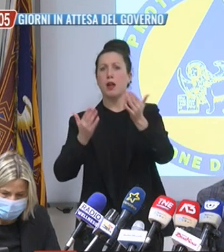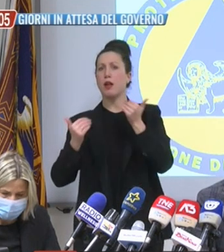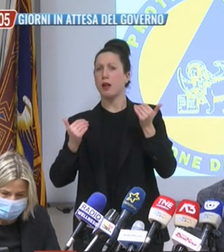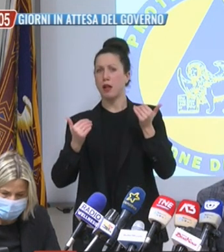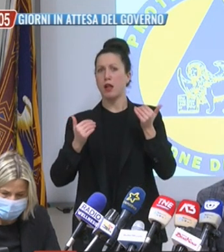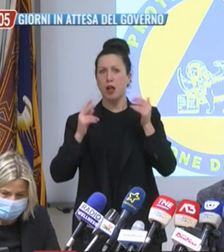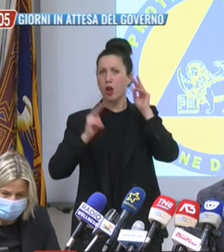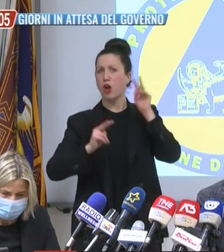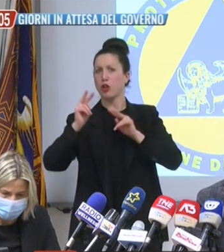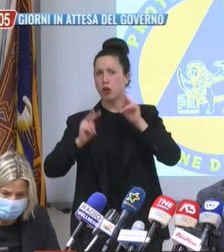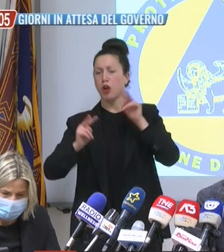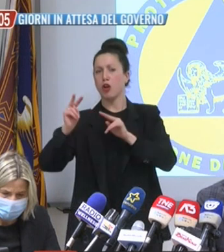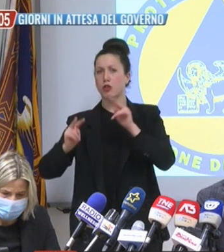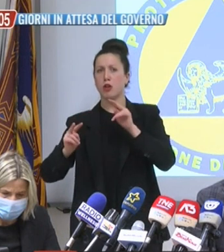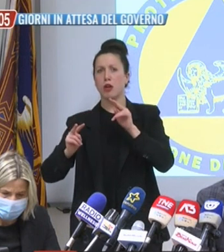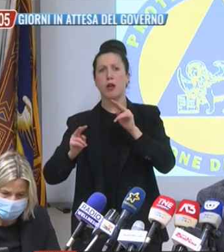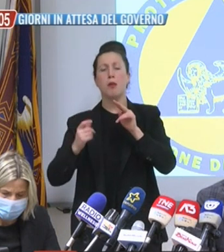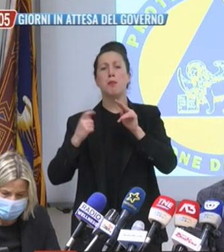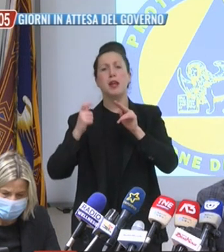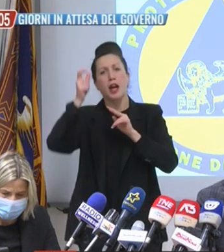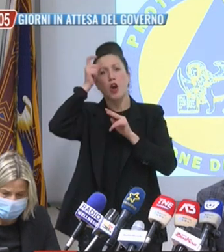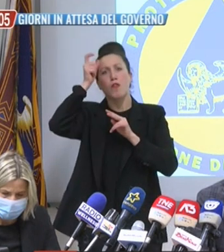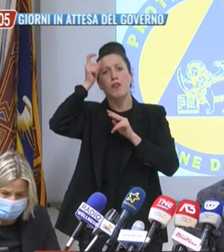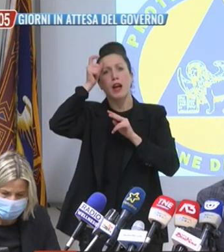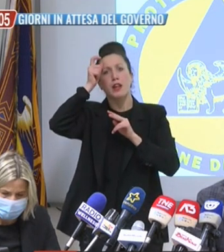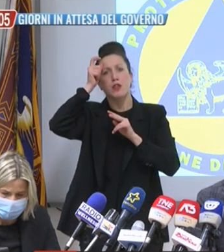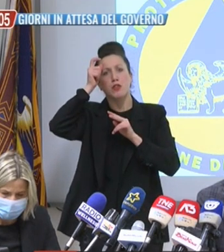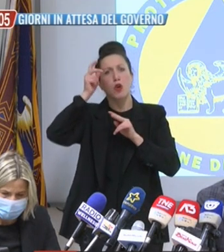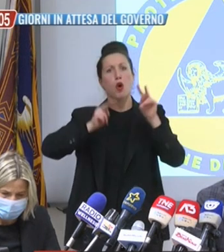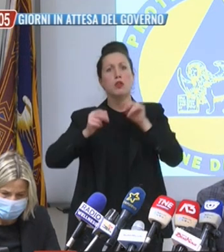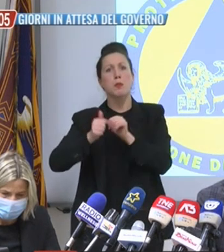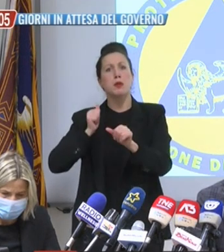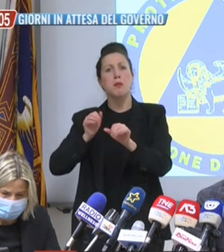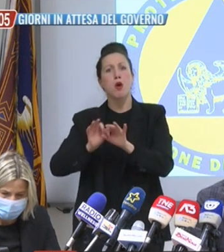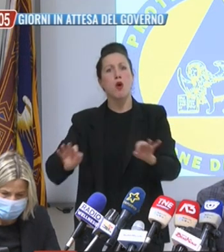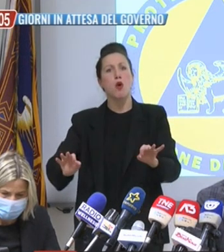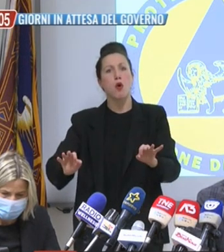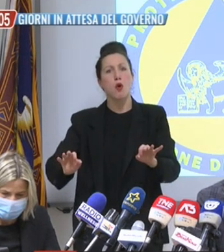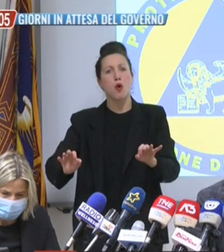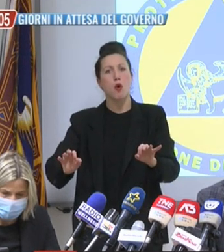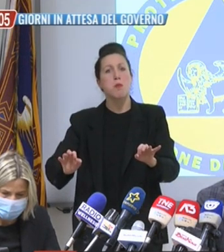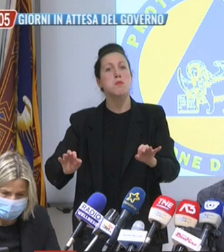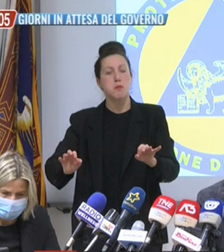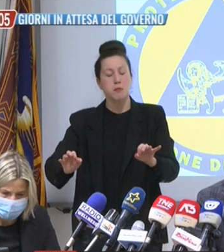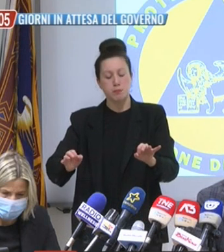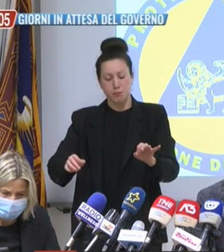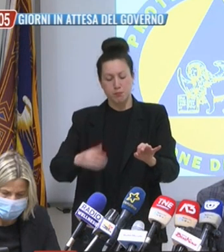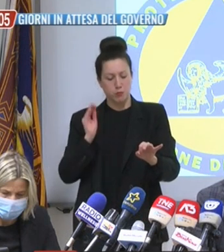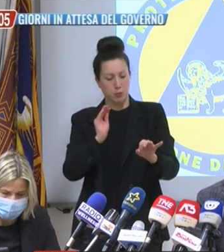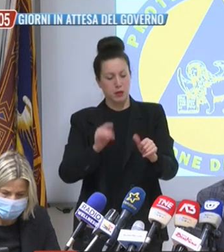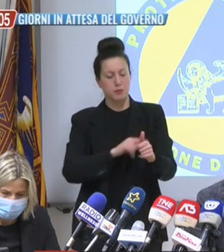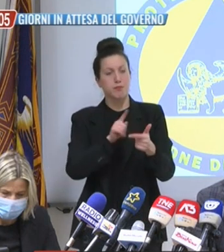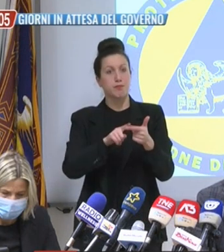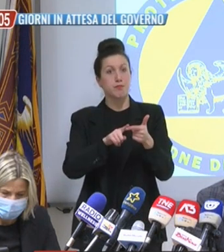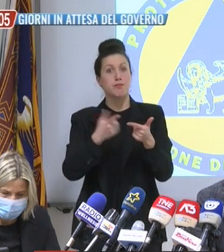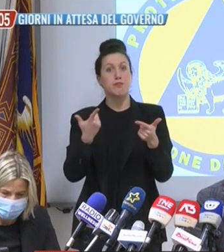tempi non sospetti e ci troviamo in questa situazione? E poi, correlata a questa domanda, il fatto che la Regione